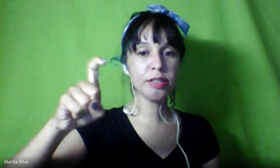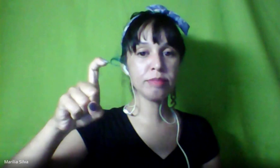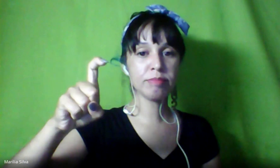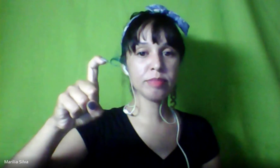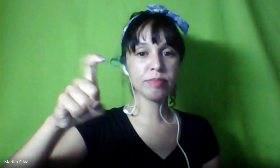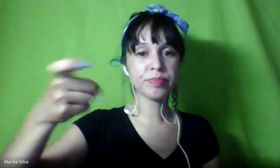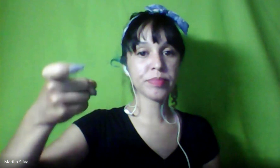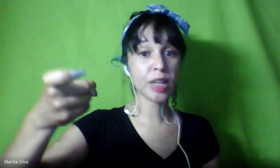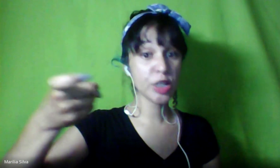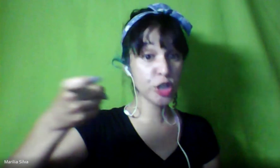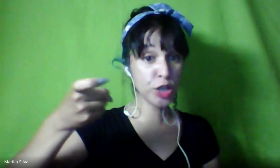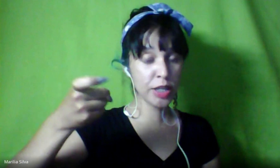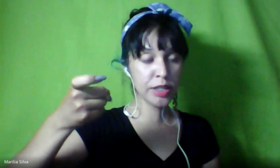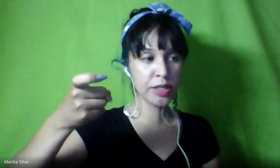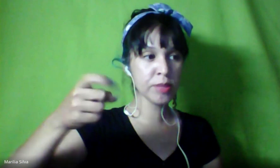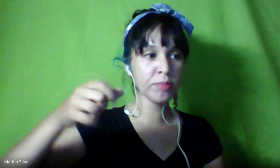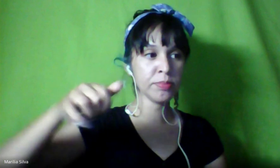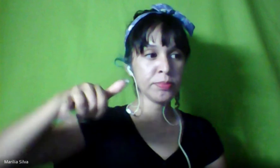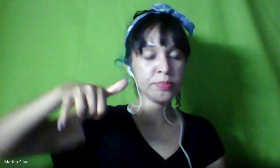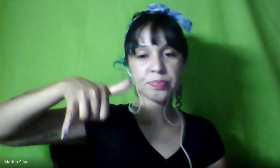X,